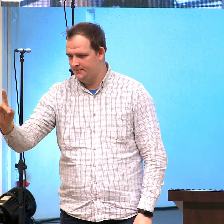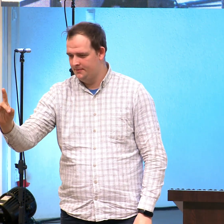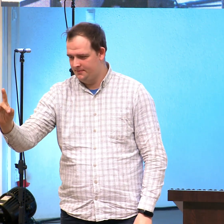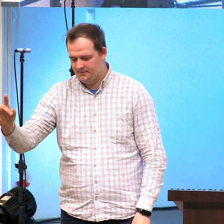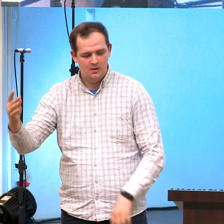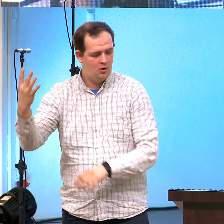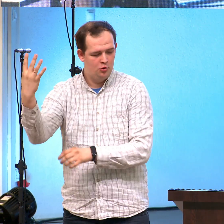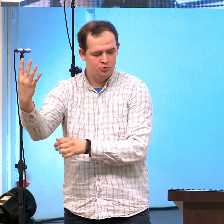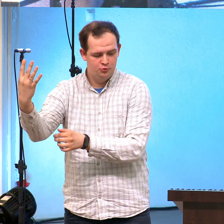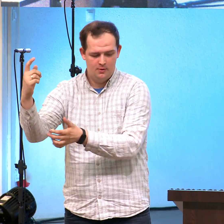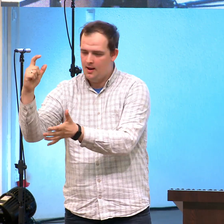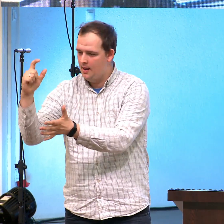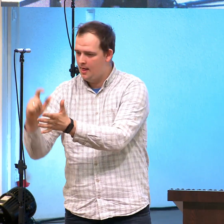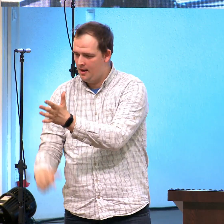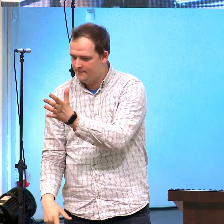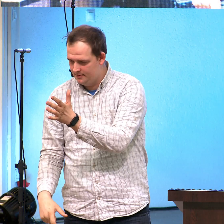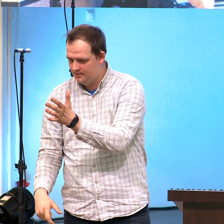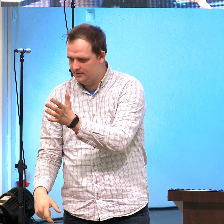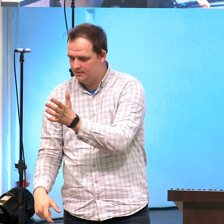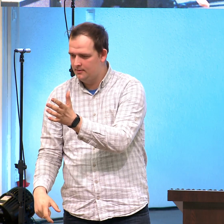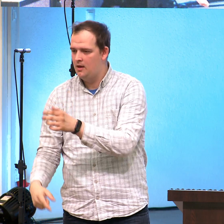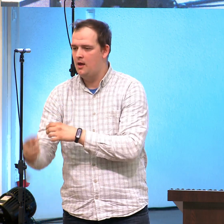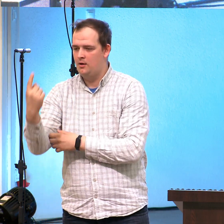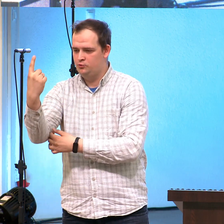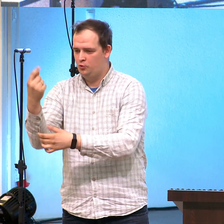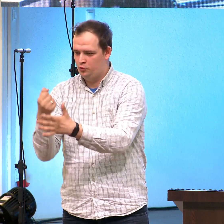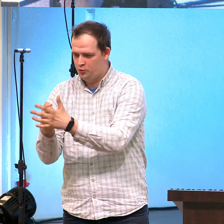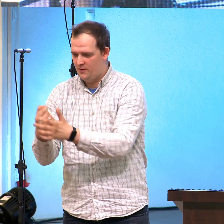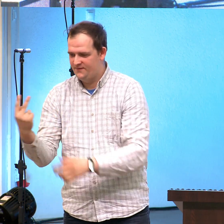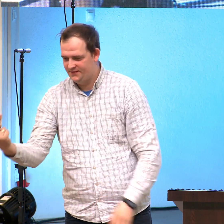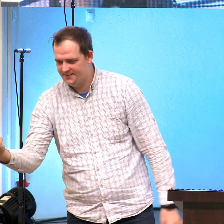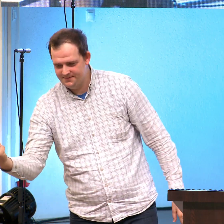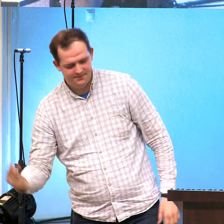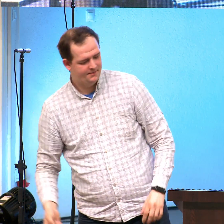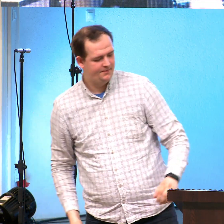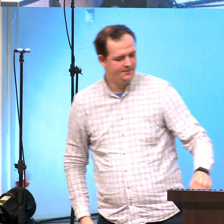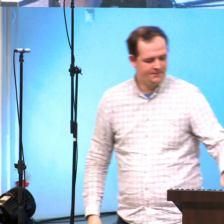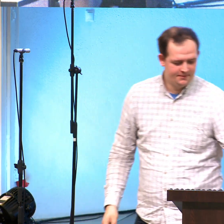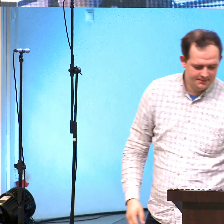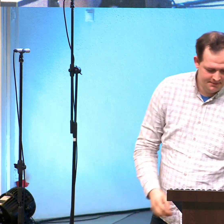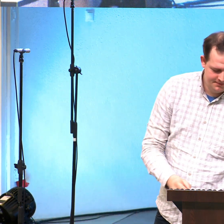1 Коринфянам, 4 глава, с 1 и второй стихи.